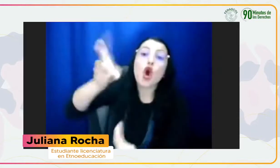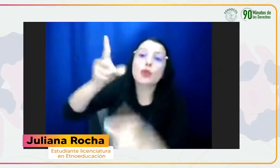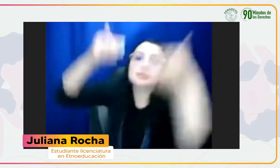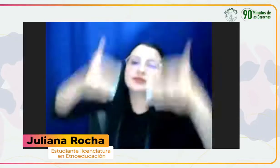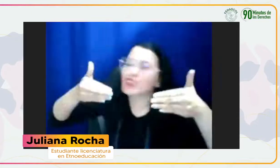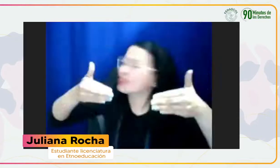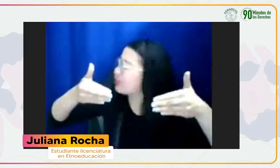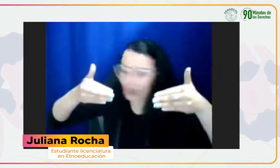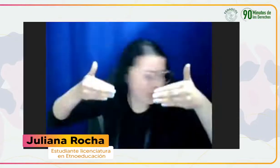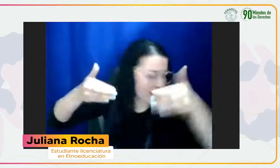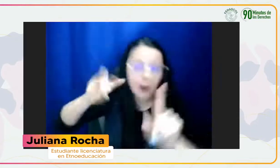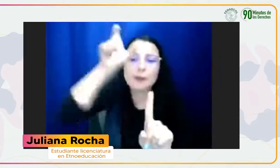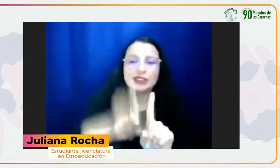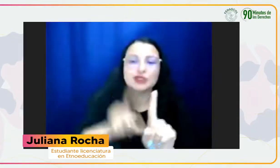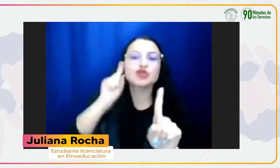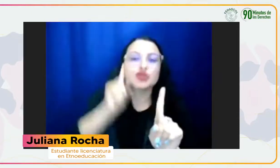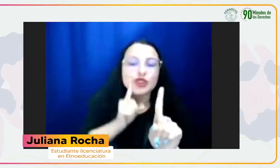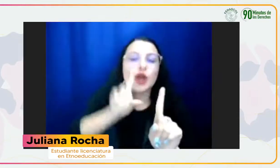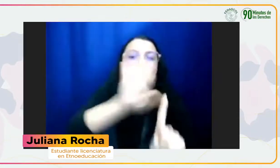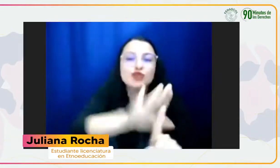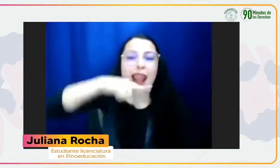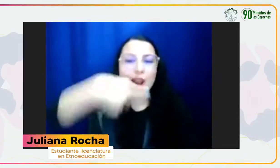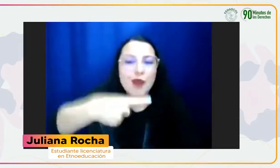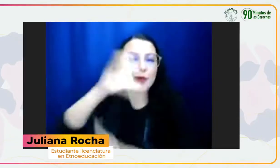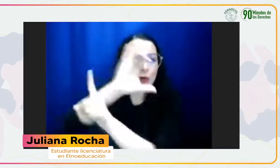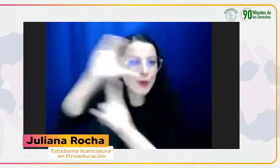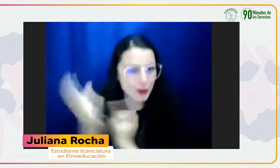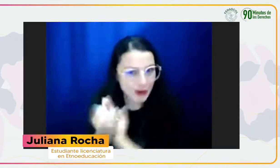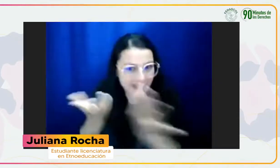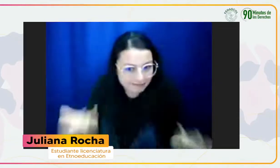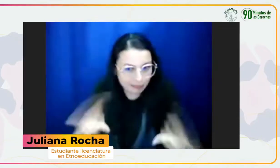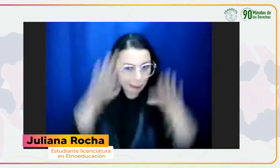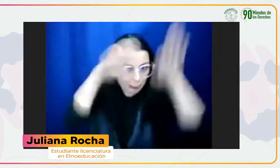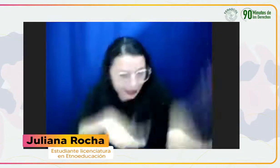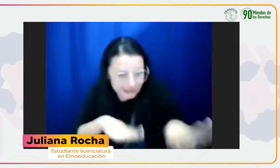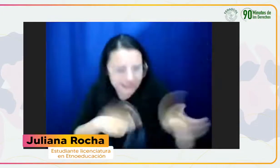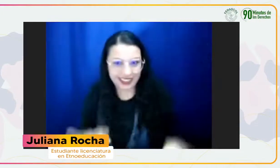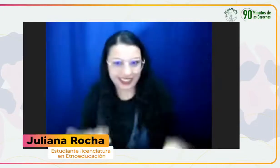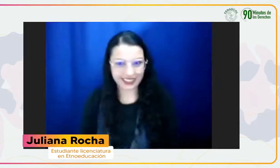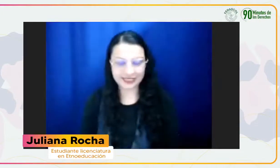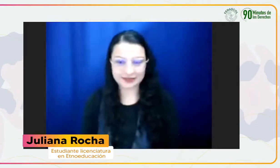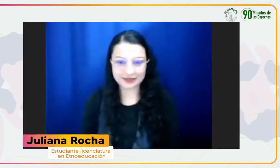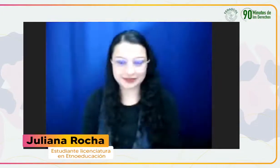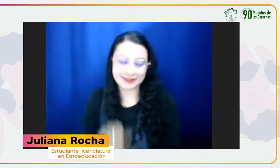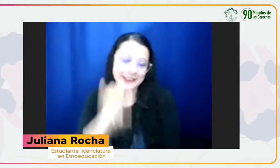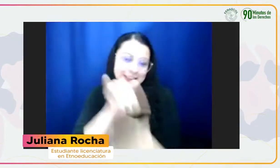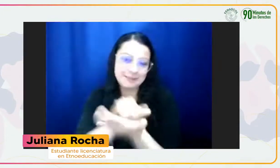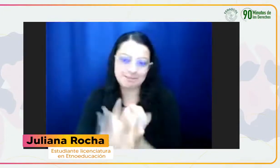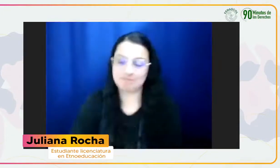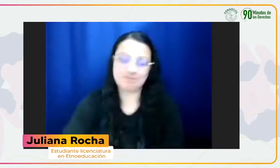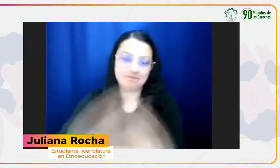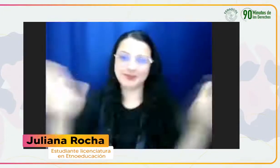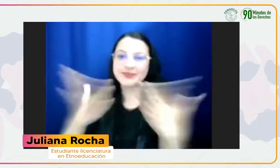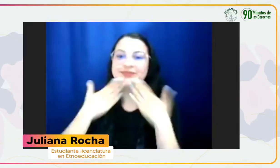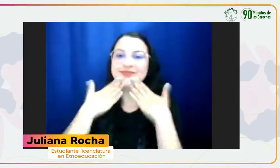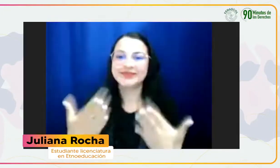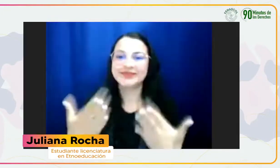que puedan pues tener a las personas, pero no con un enfoque de discapacidad, sino como un enfoque de minoría